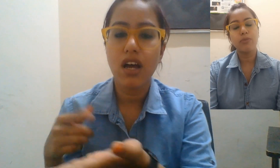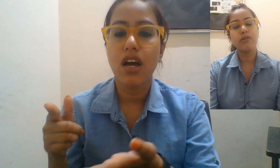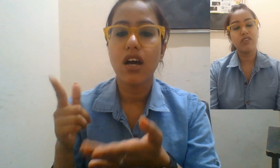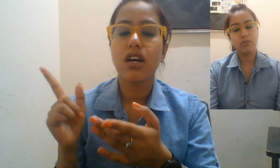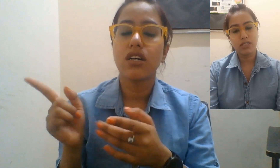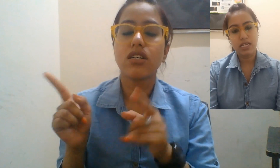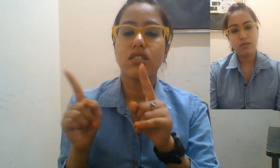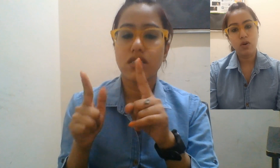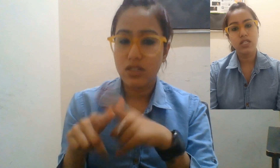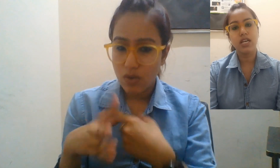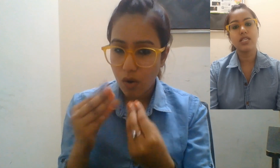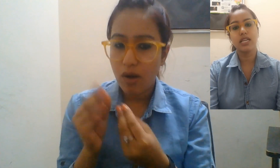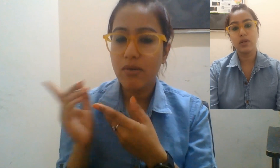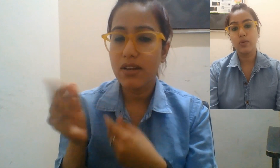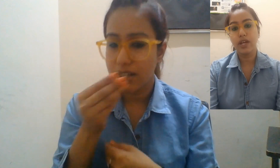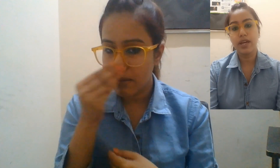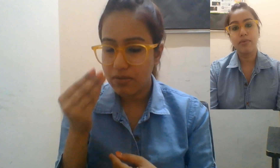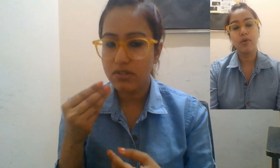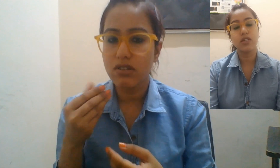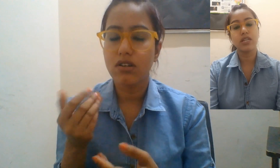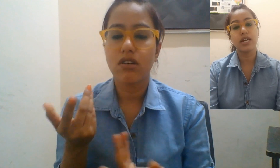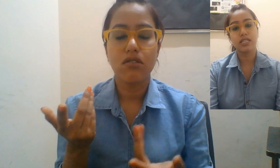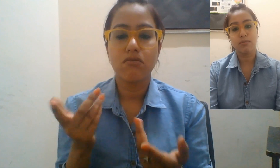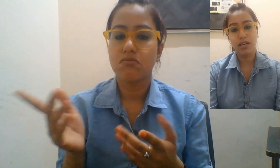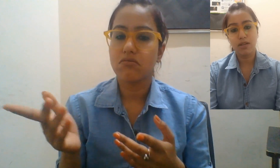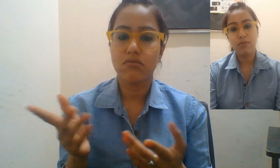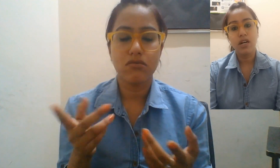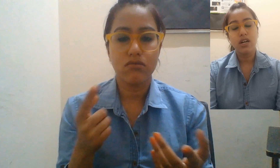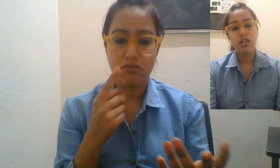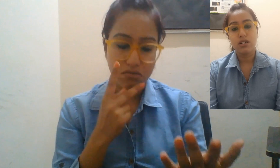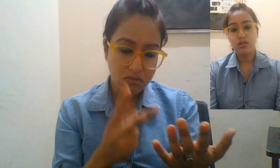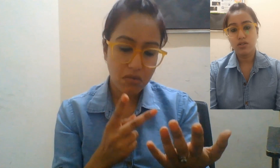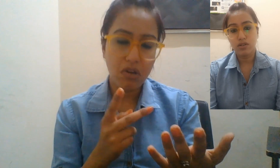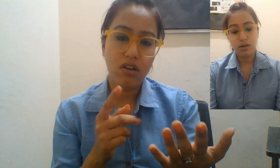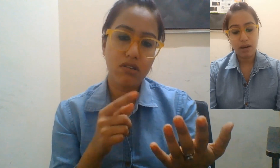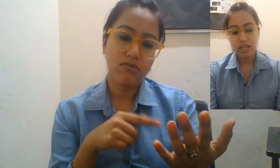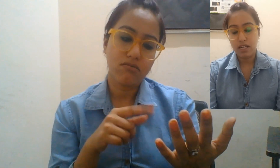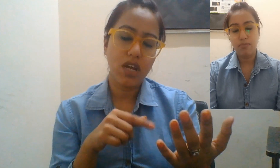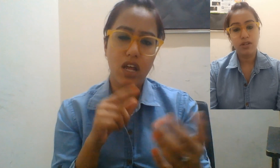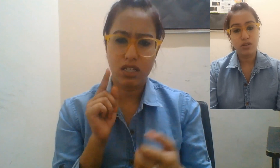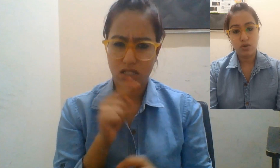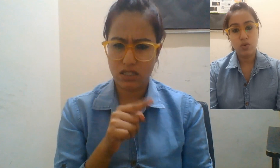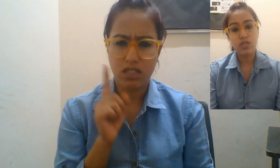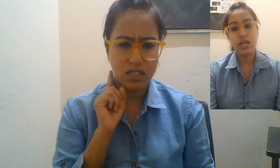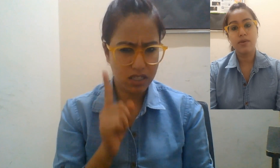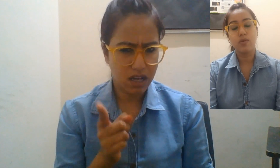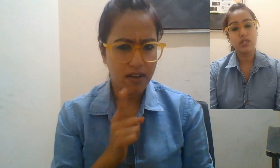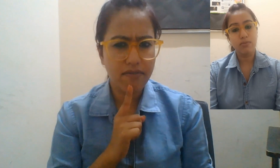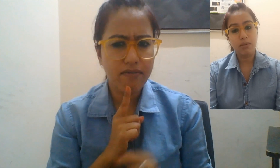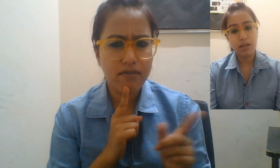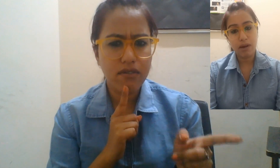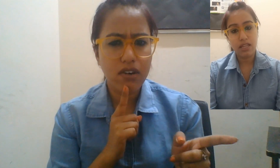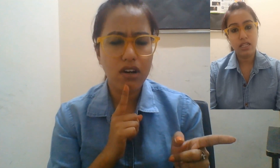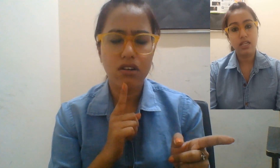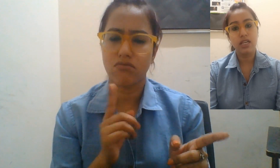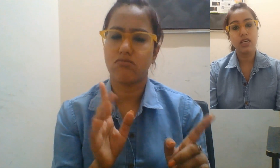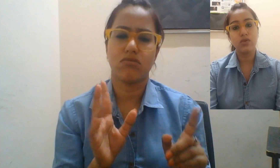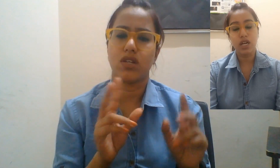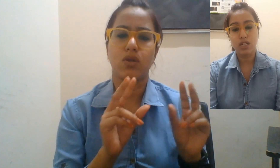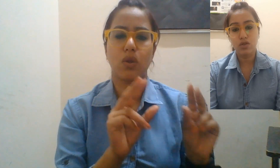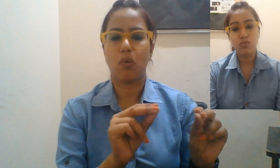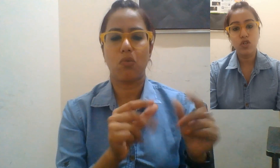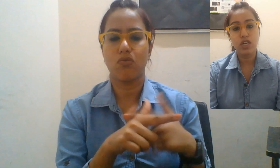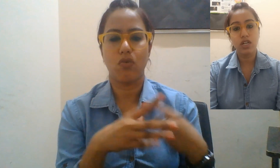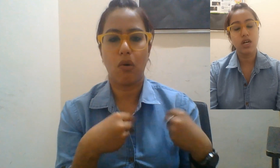नाम नहीं लूँगी, बट फेमस ऐसे बहुत सारे सैलून हैं, बहुत सारे ऐसे मेकअप हमारे ये स्टोर्स हैं, उन सब में मैंने बात